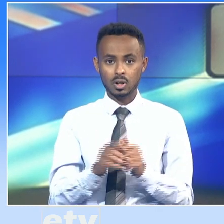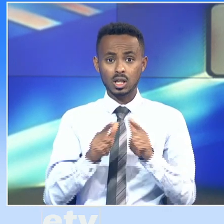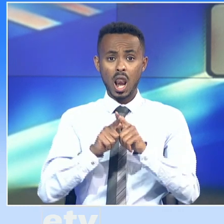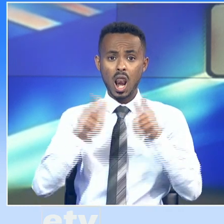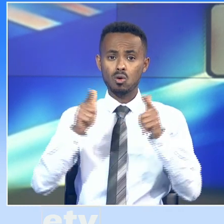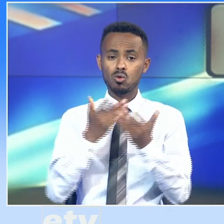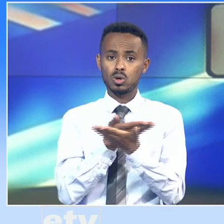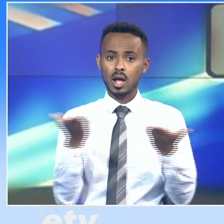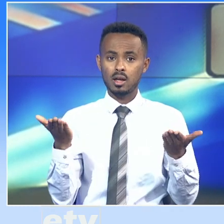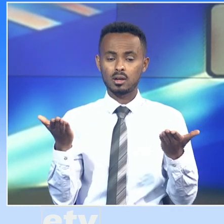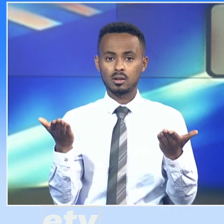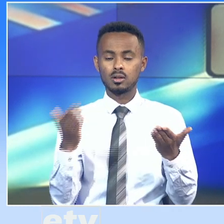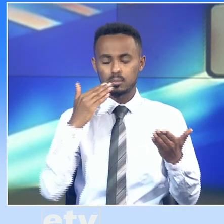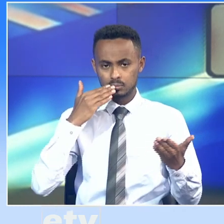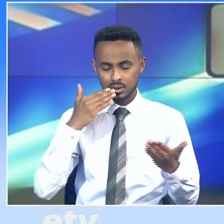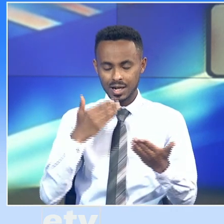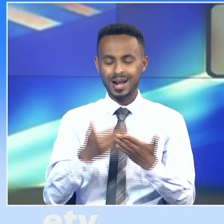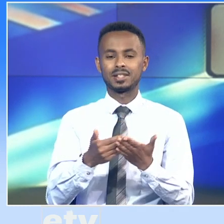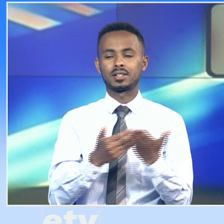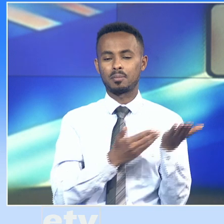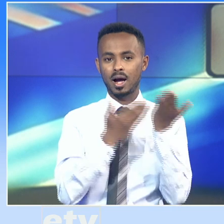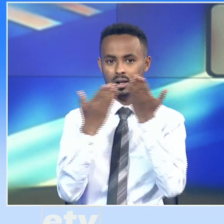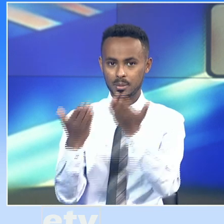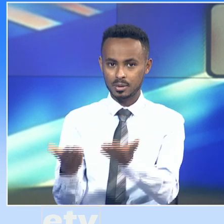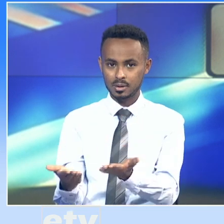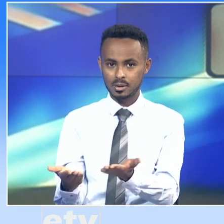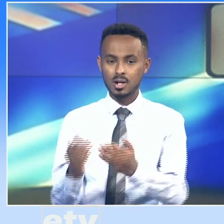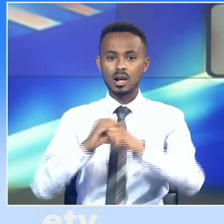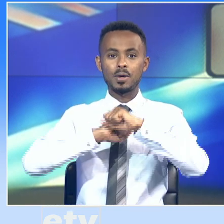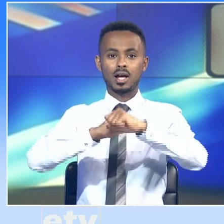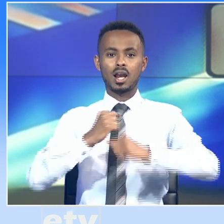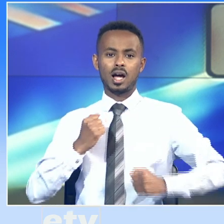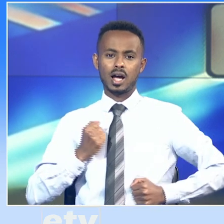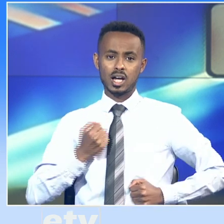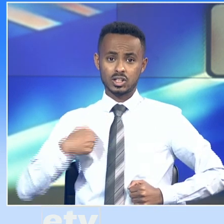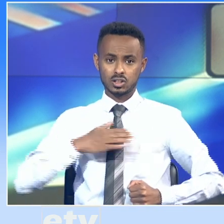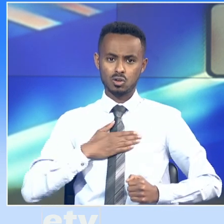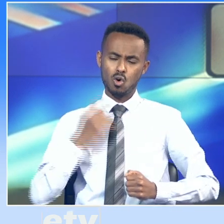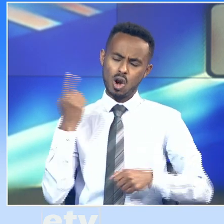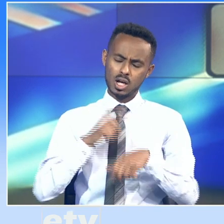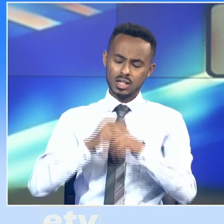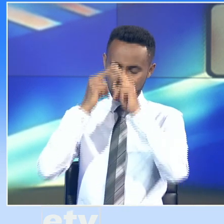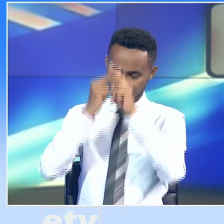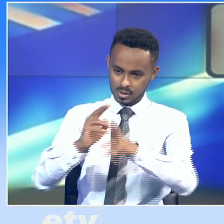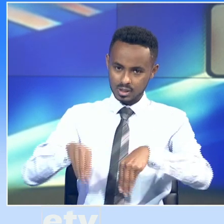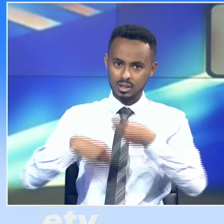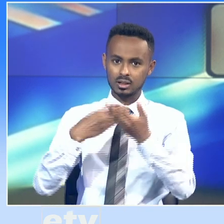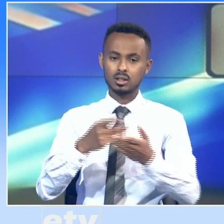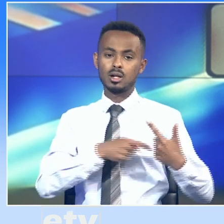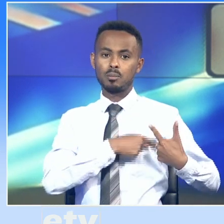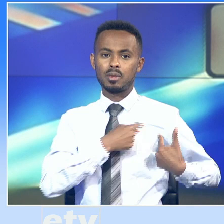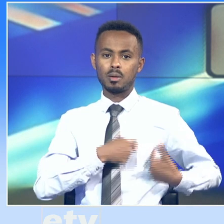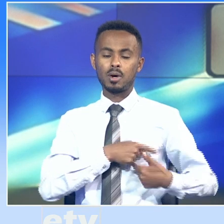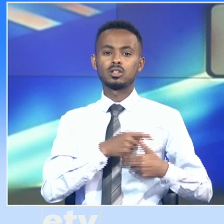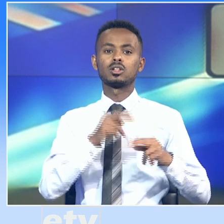ጉዳይ ምስጋናችንን ማቅረብ ለመከላከያችን ሁሉ ጊዜ ክብር እንዲሰጥ በልባችን ታሪክ ጽፎ